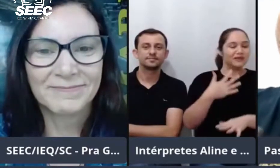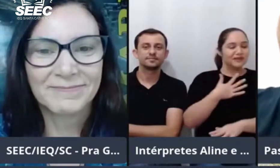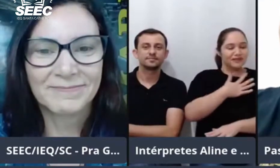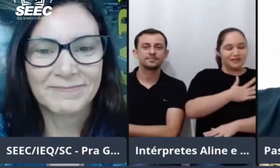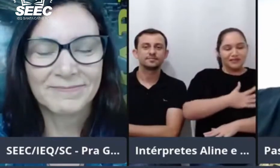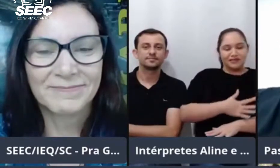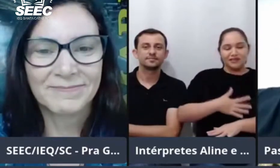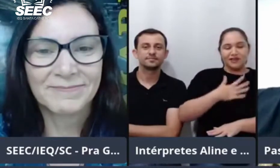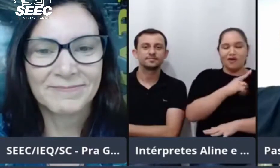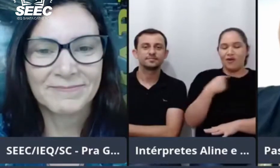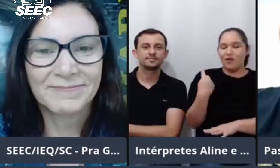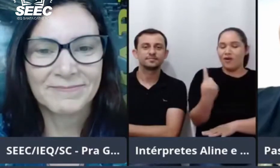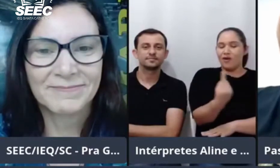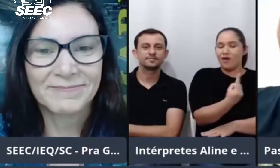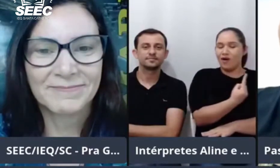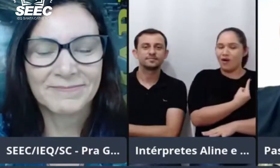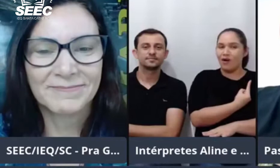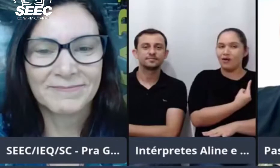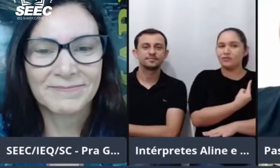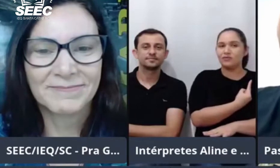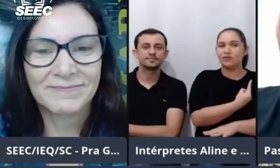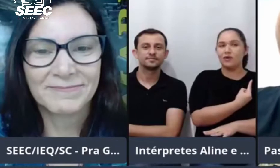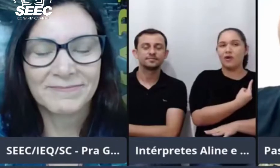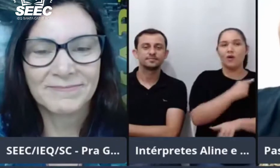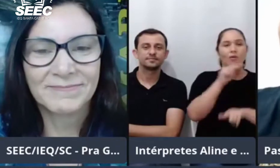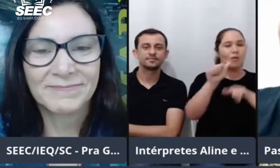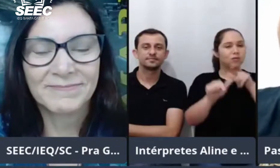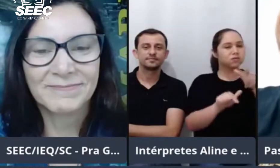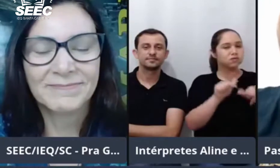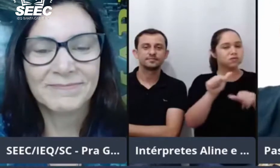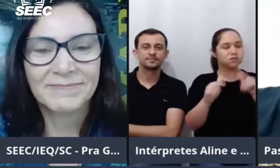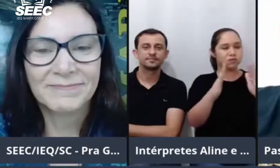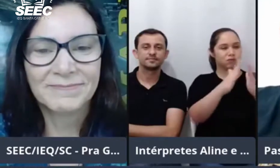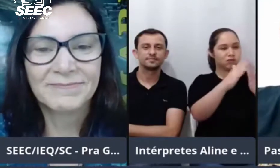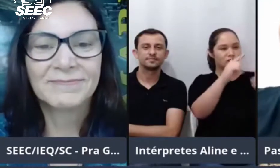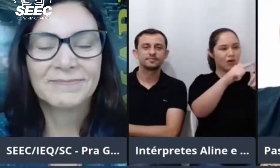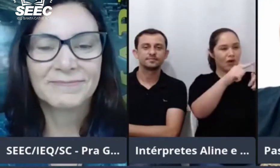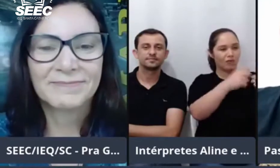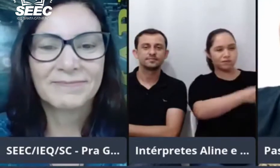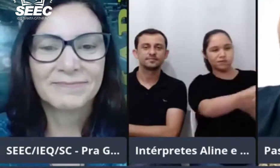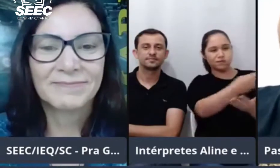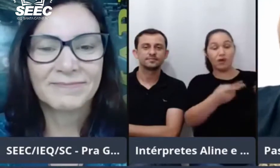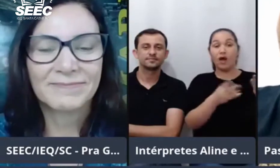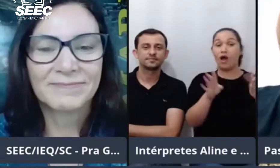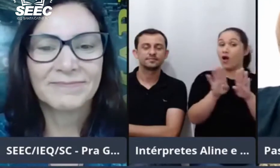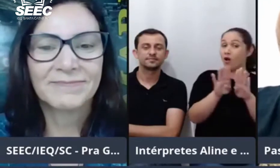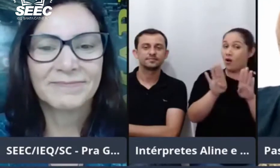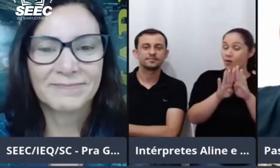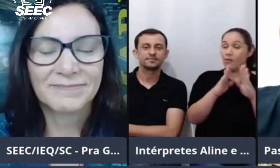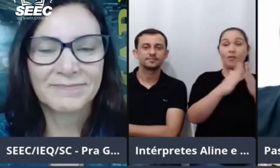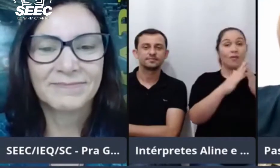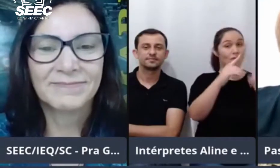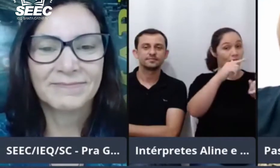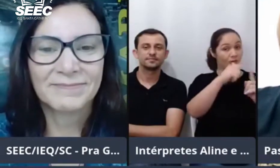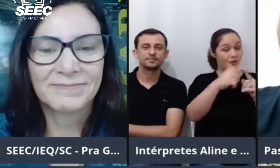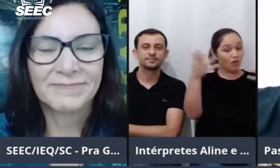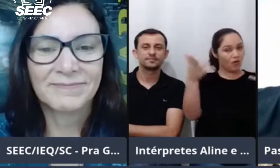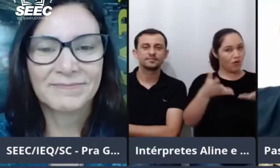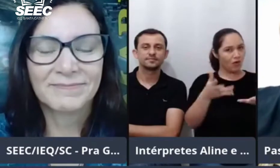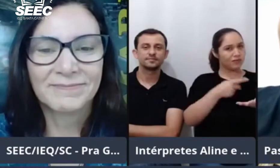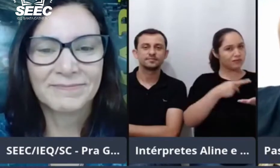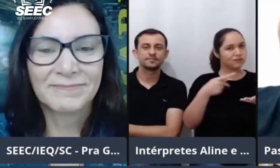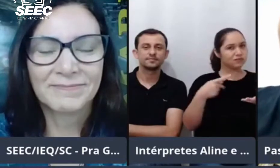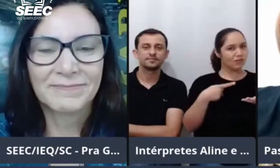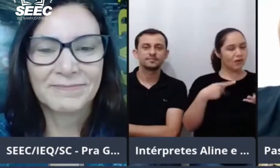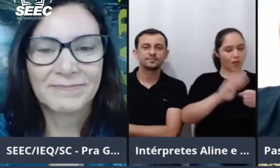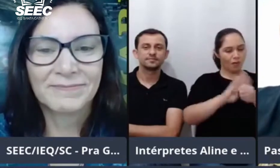que já trabalhamos nas nossas igrejas, e na nossa igreja em especial aqui no bairro Imperatriz, nós lutamos por levantar